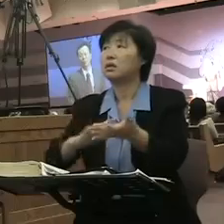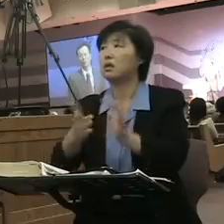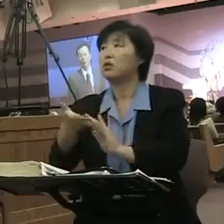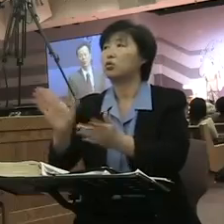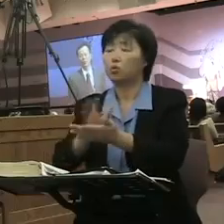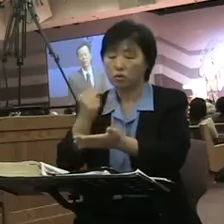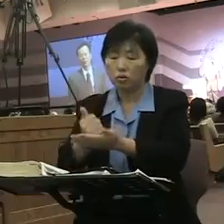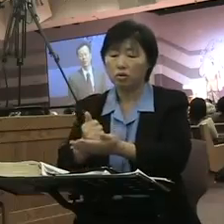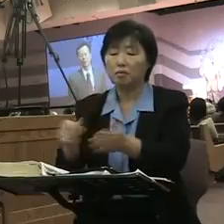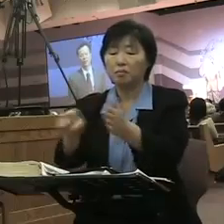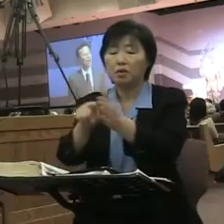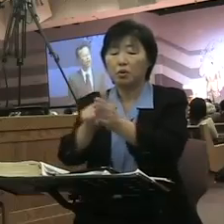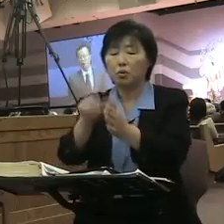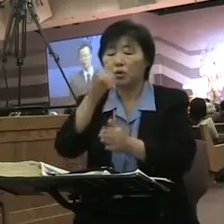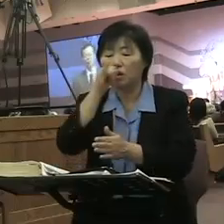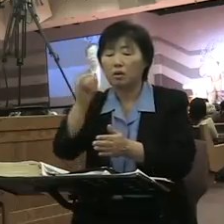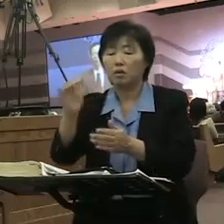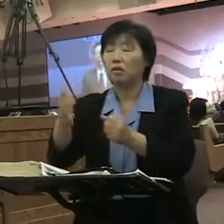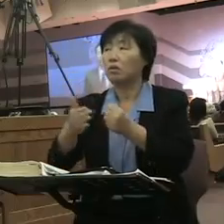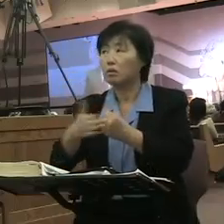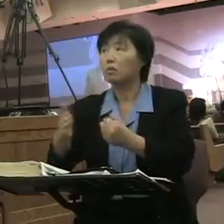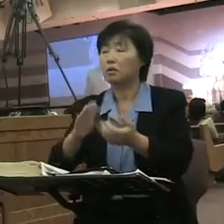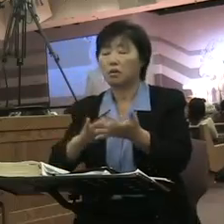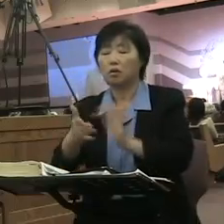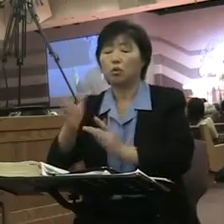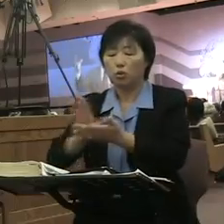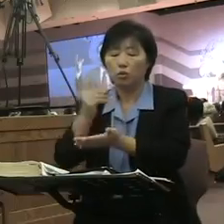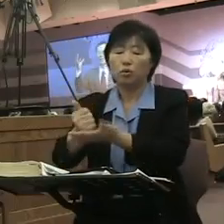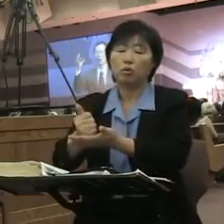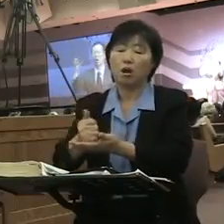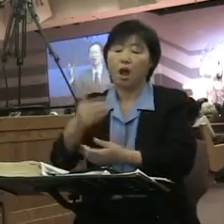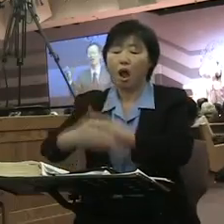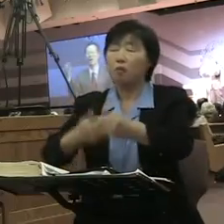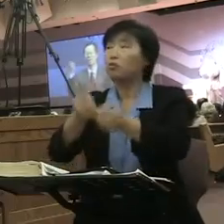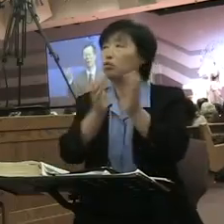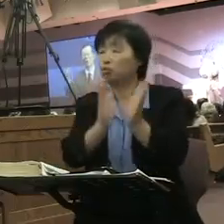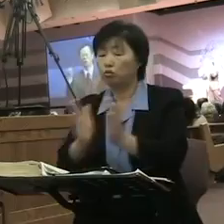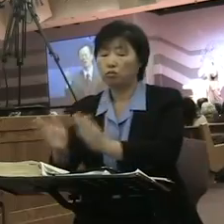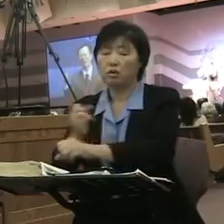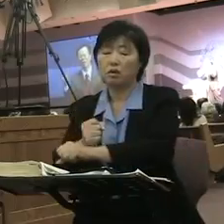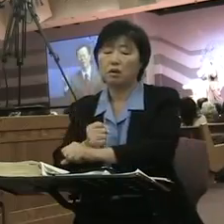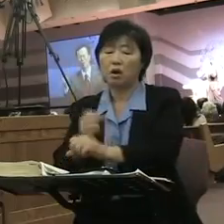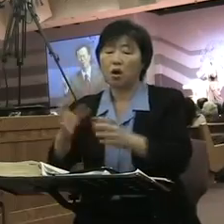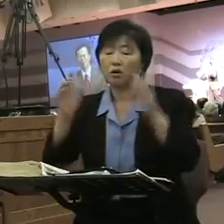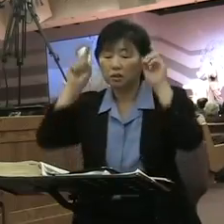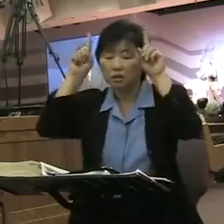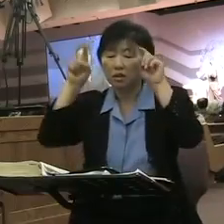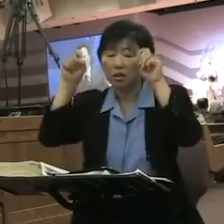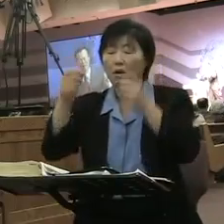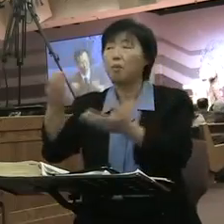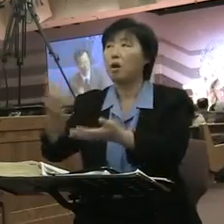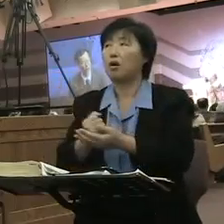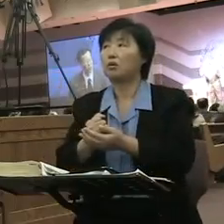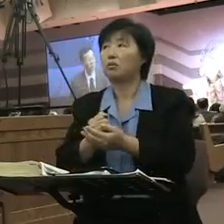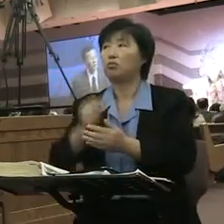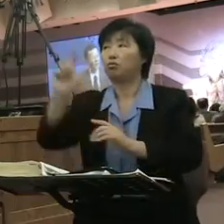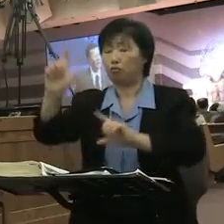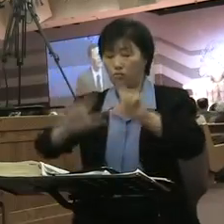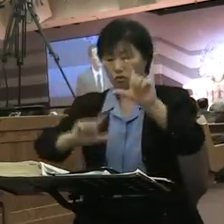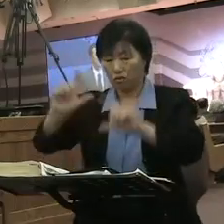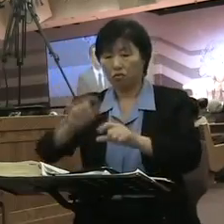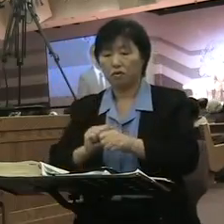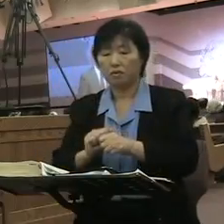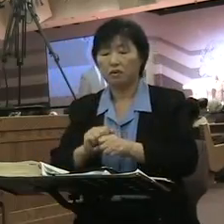있기 때문에 예수 그리스도를 하나님이 준비하신 어린 양을 받은 사람들의 모습이 이렇다는